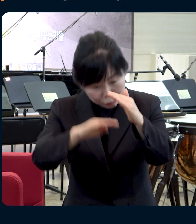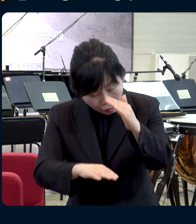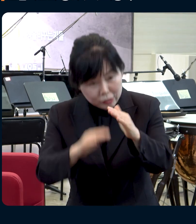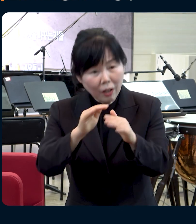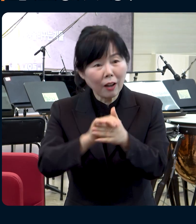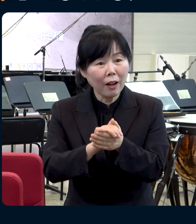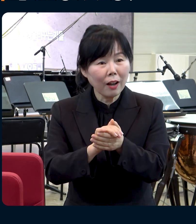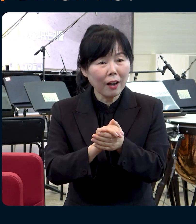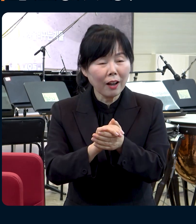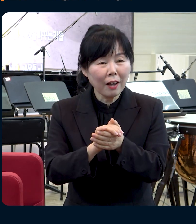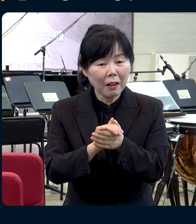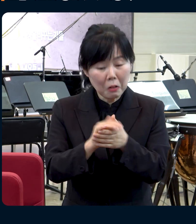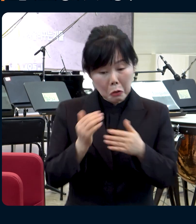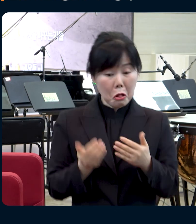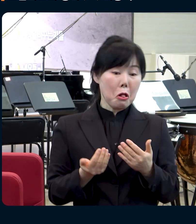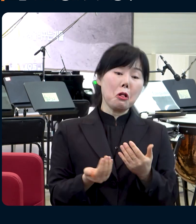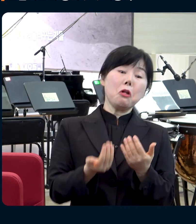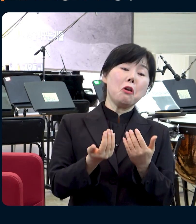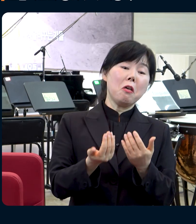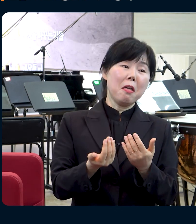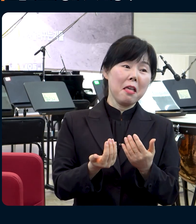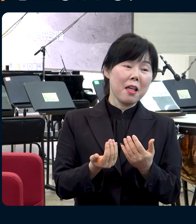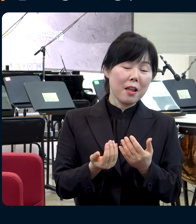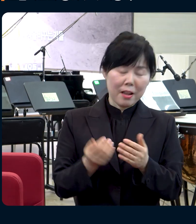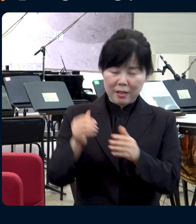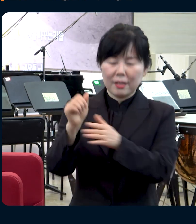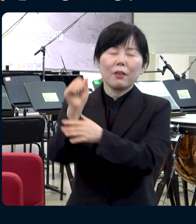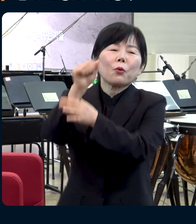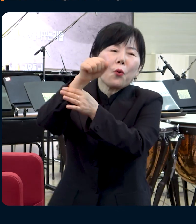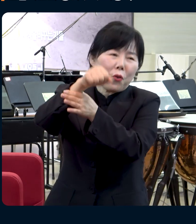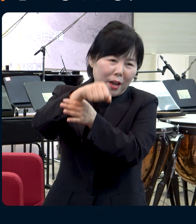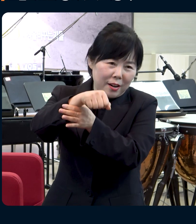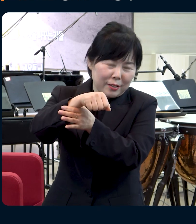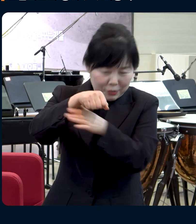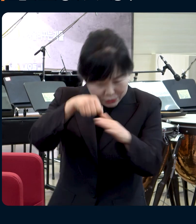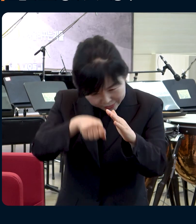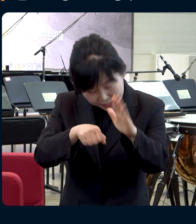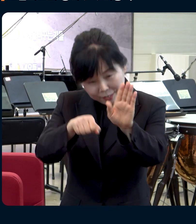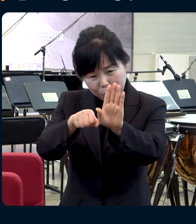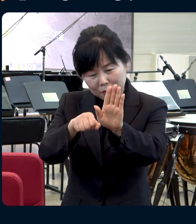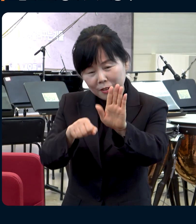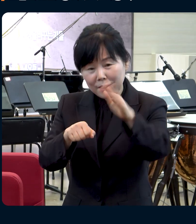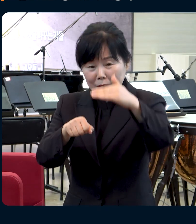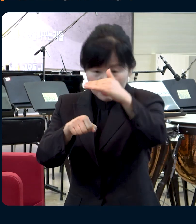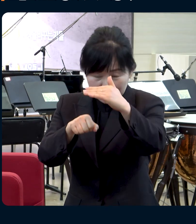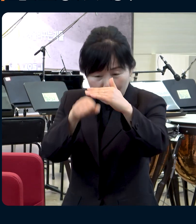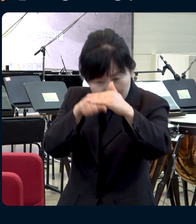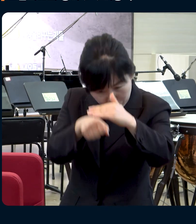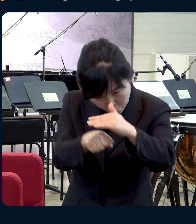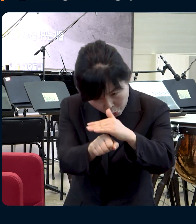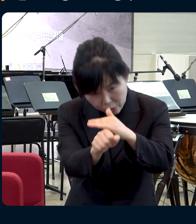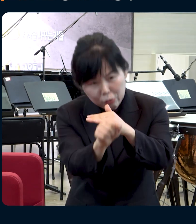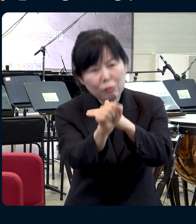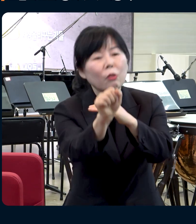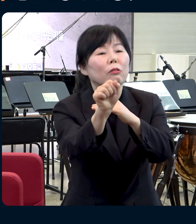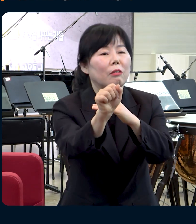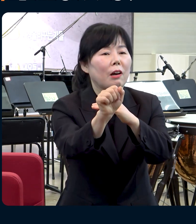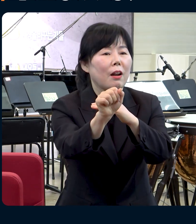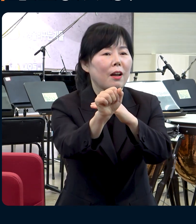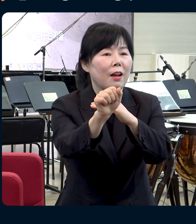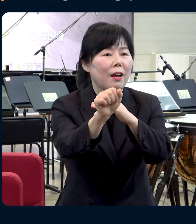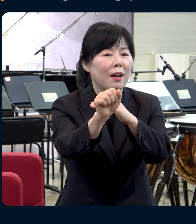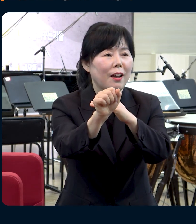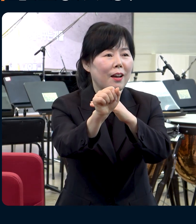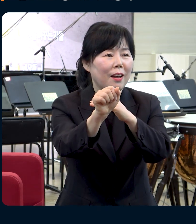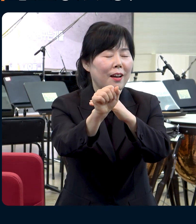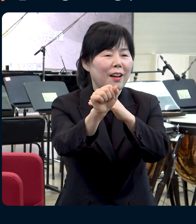님보로 할까요? 아니면 고개를 숙이로 할까요? 고개를 숙이고 합니다. 고개를 바싹 숙이고 해야 되죠. 고개를 숙여야지만이